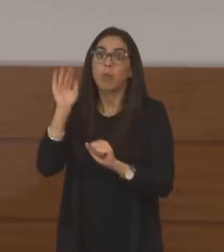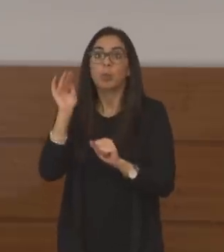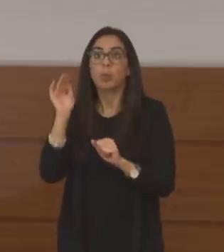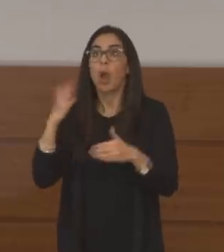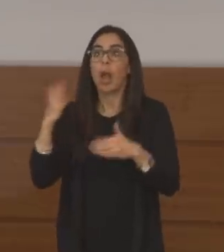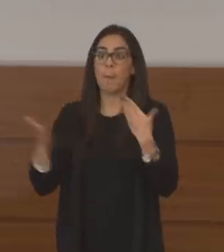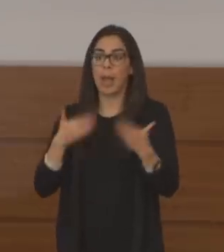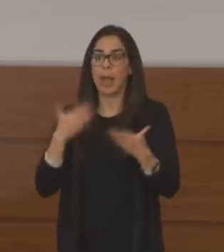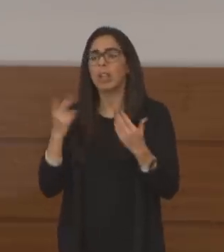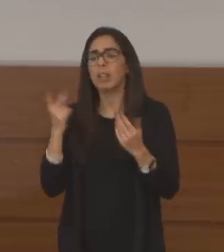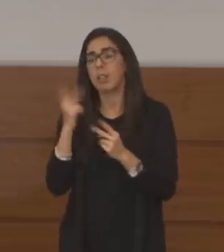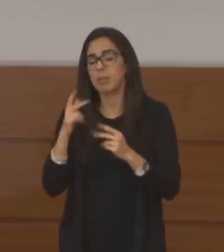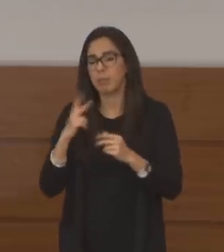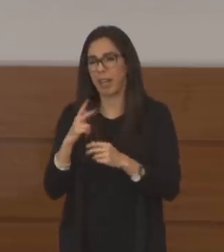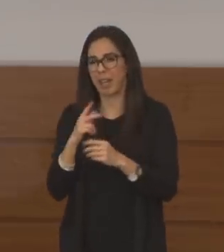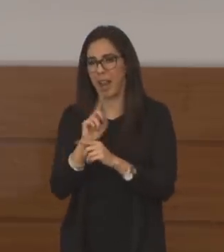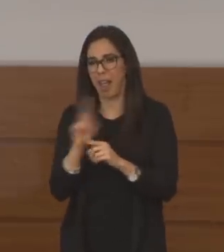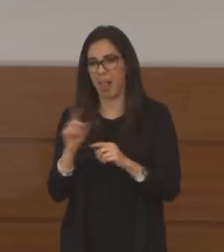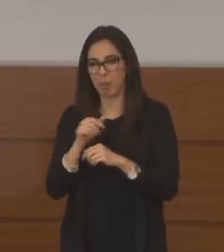esserci